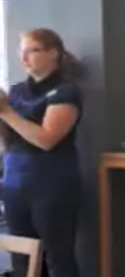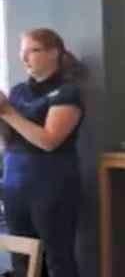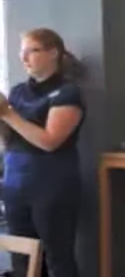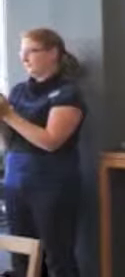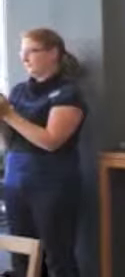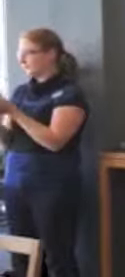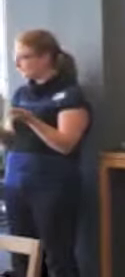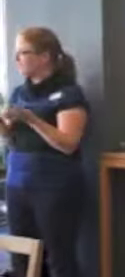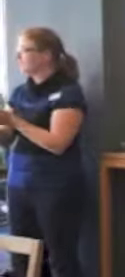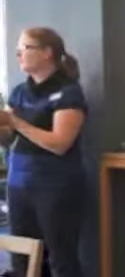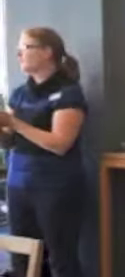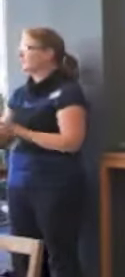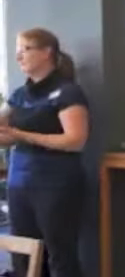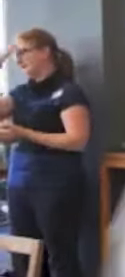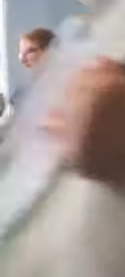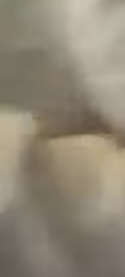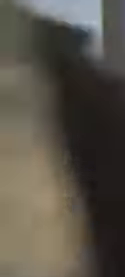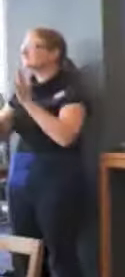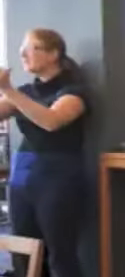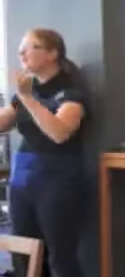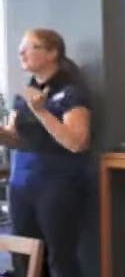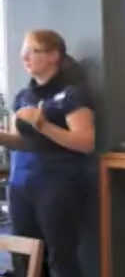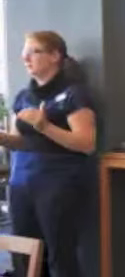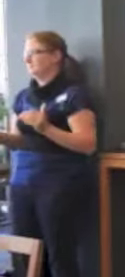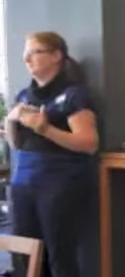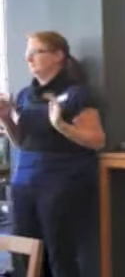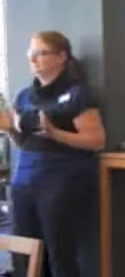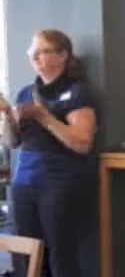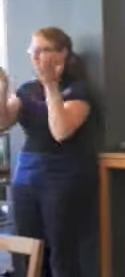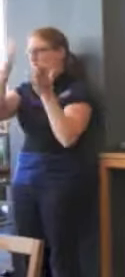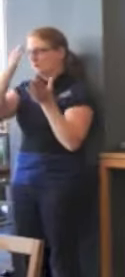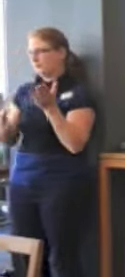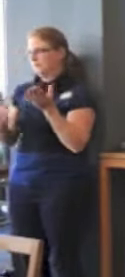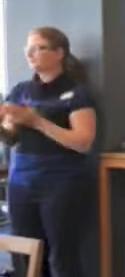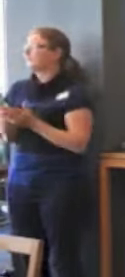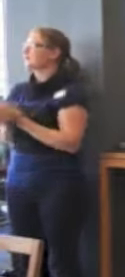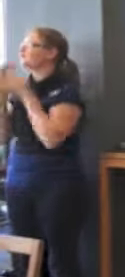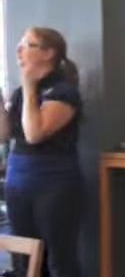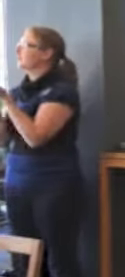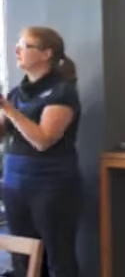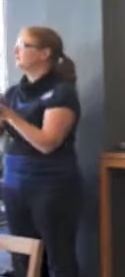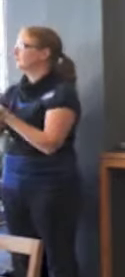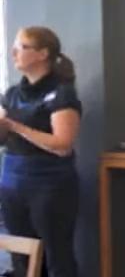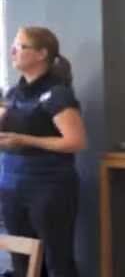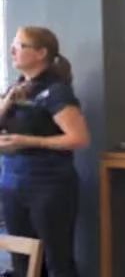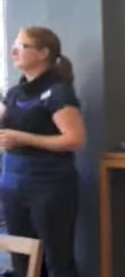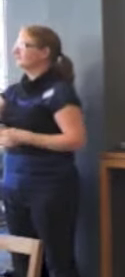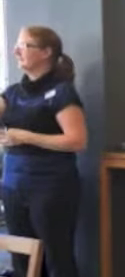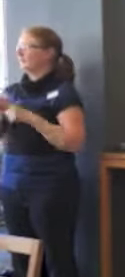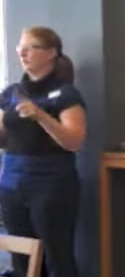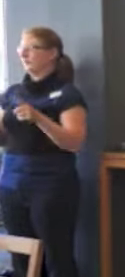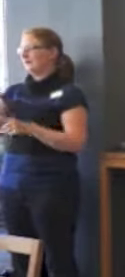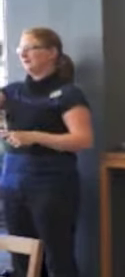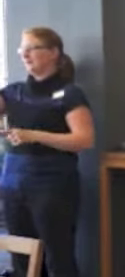rätt ofta är faktiskt kunskaperna ganska låga. Inom Socialfonden så finns det fem olika